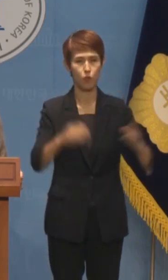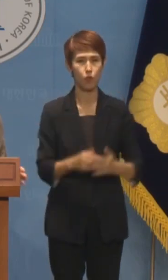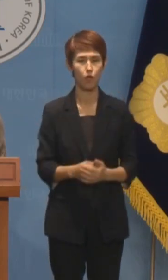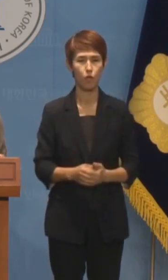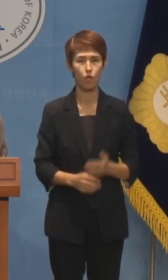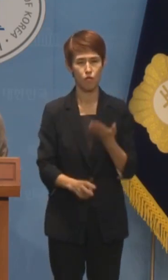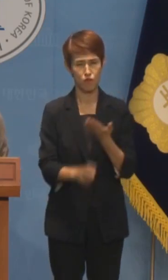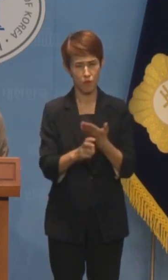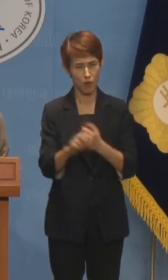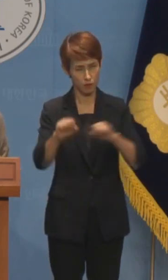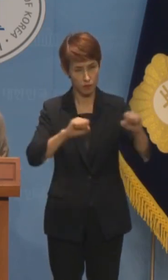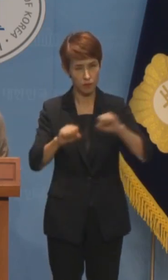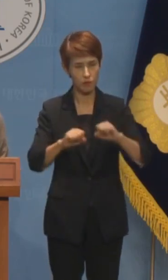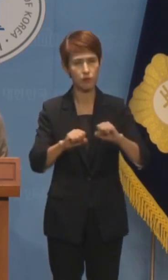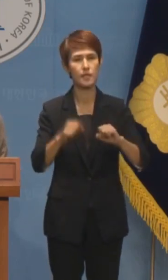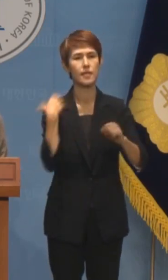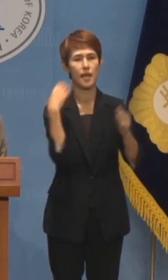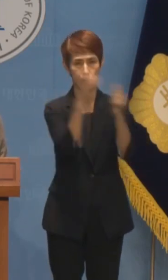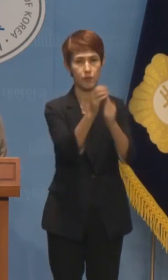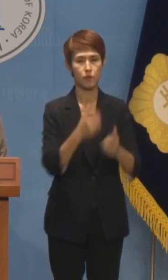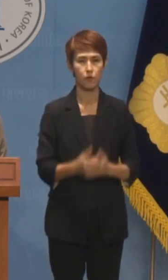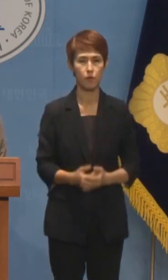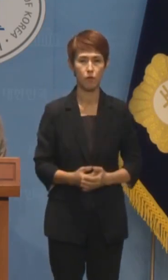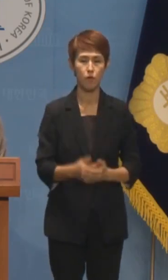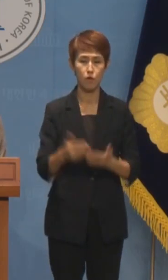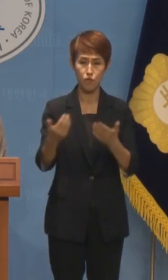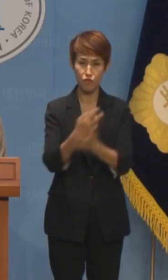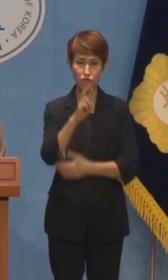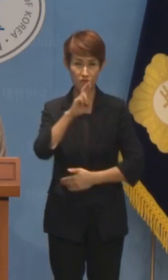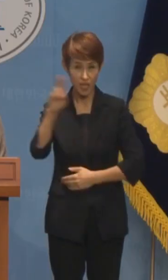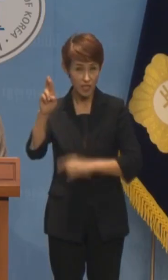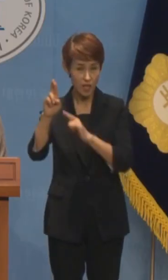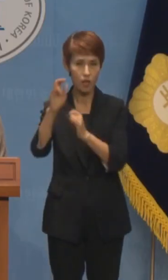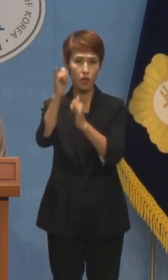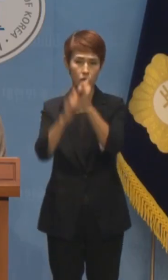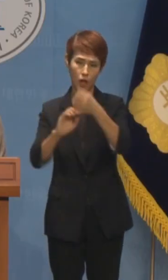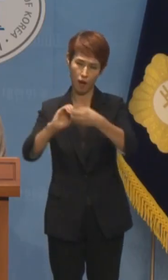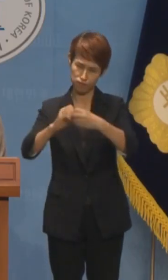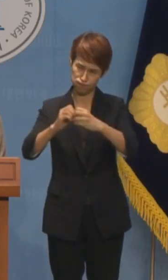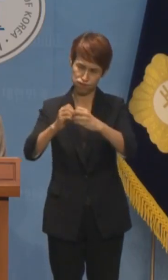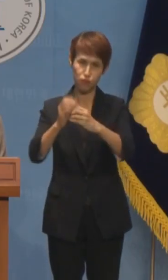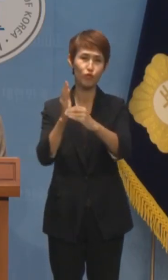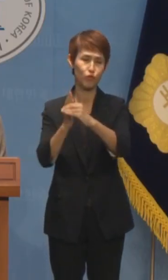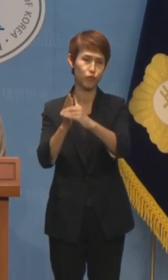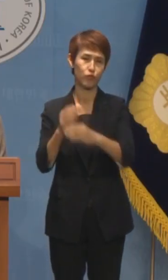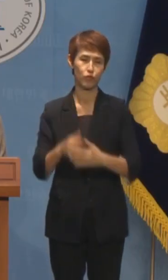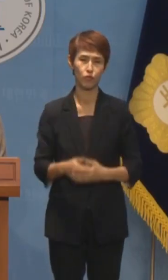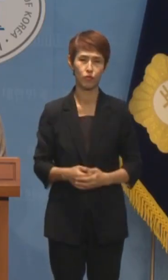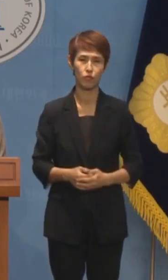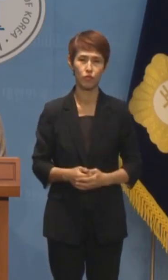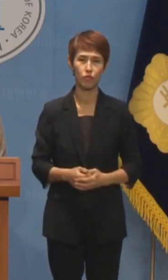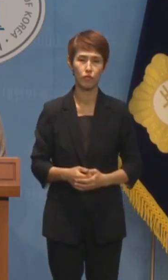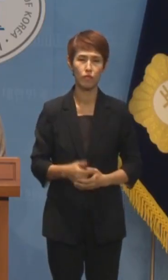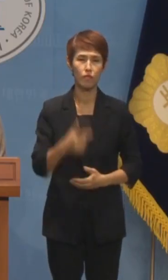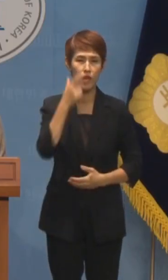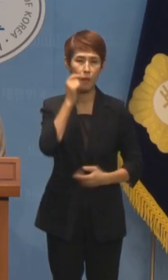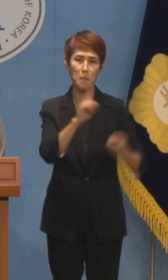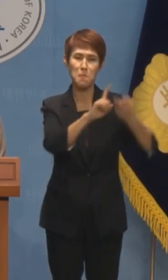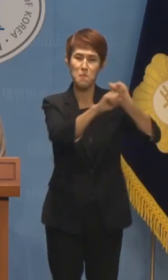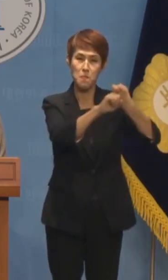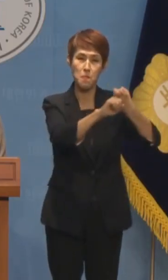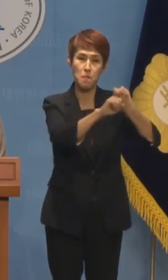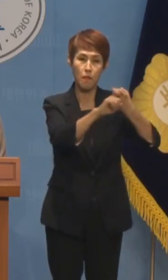지십시오. 뉴라이트 세력이 역사 왜곡을 위한 불법을 서슴지 않고 있습니다. 친일과 독재를 미화한